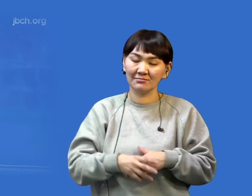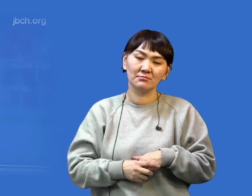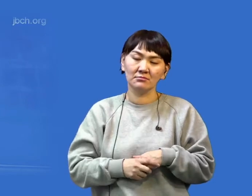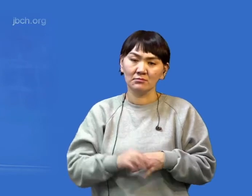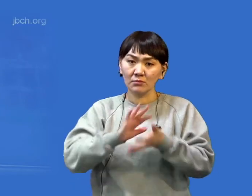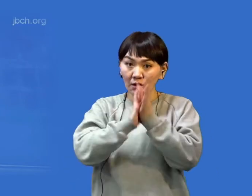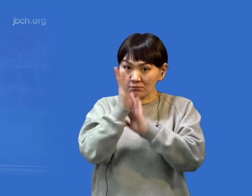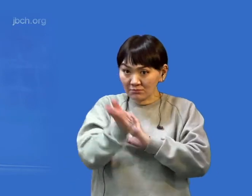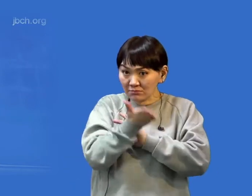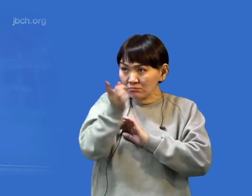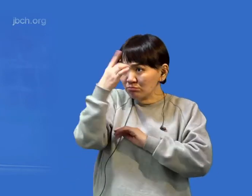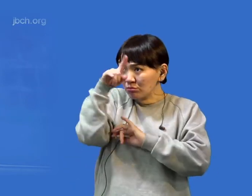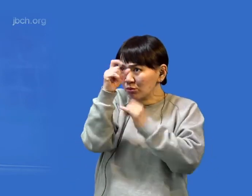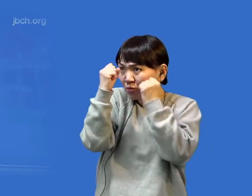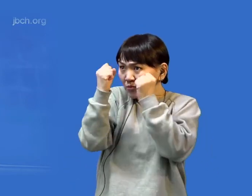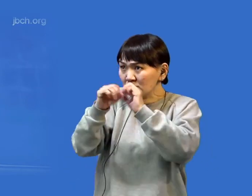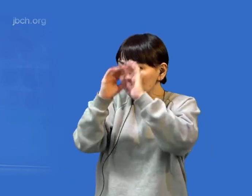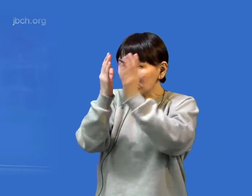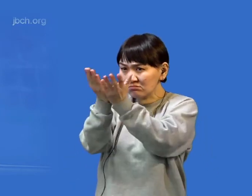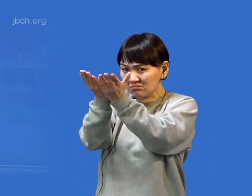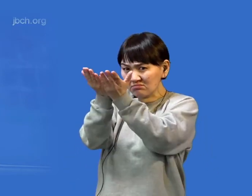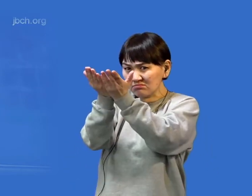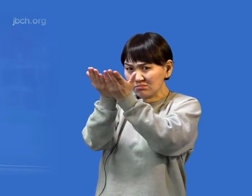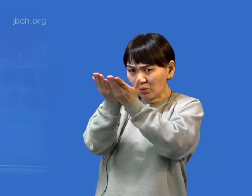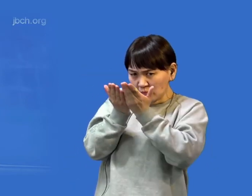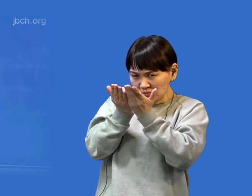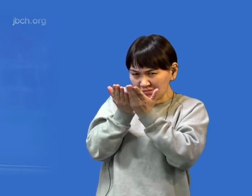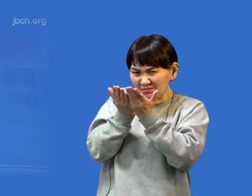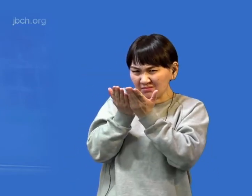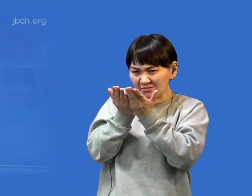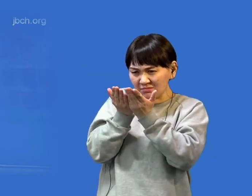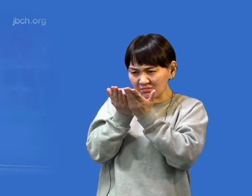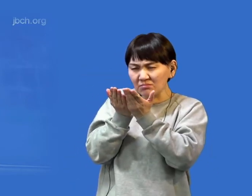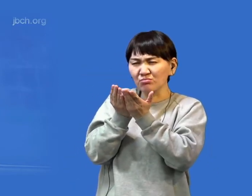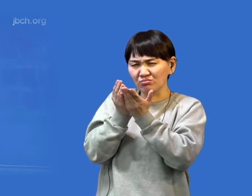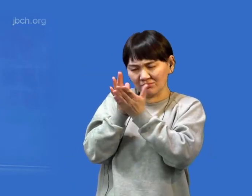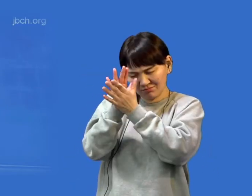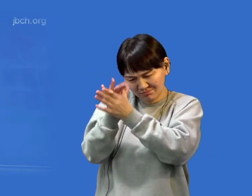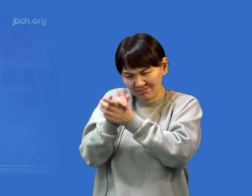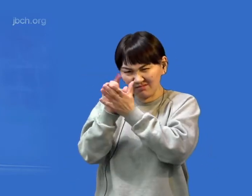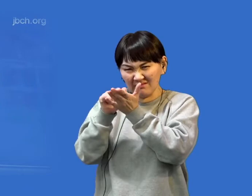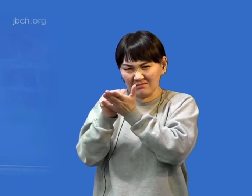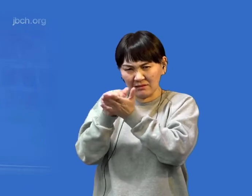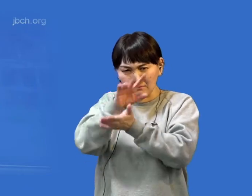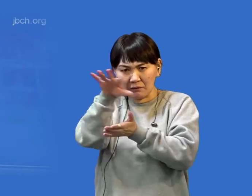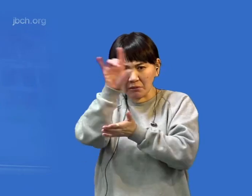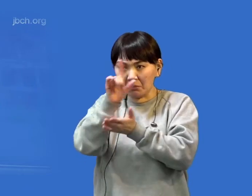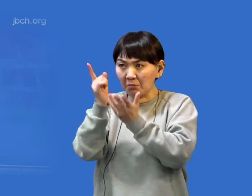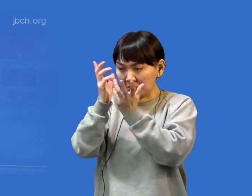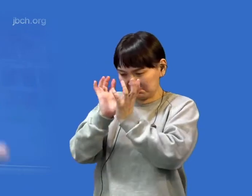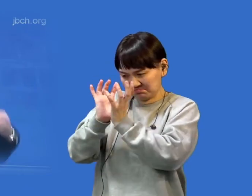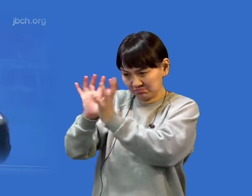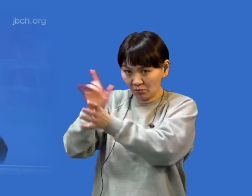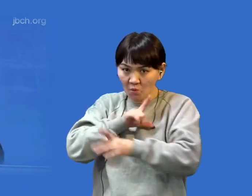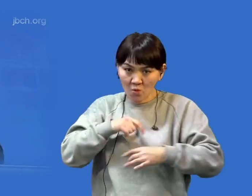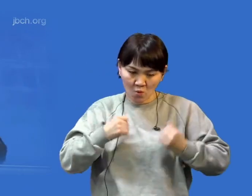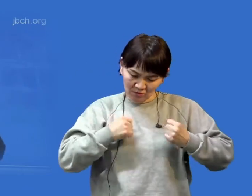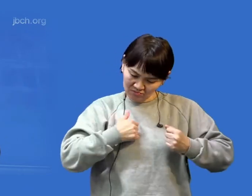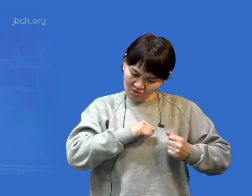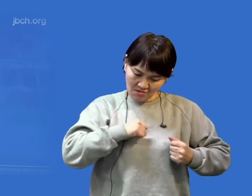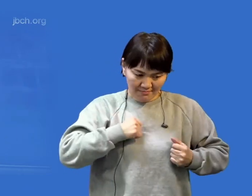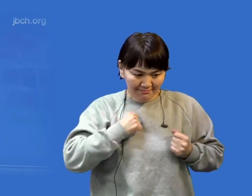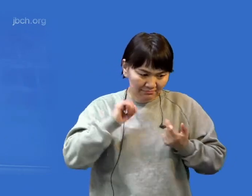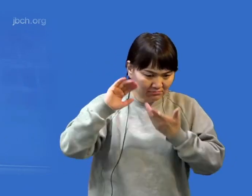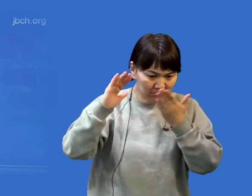Тэгэлэр бид нэр бурхны хүч чадал ихээс илүү өөрийнхөө хүч чадалд ингээл найдад амьдрдаг учраас дэмий зовоод байна. Тэгэлэр